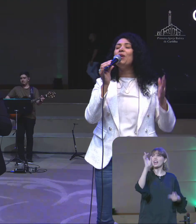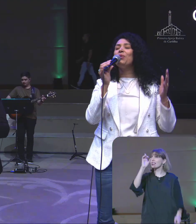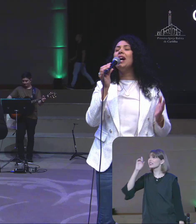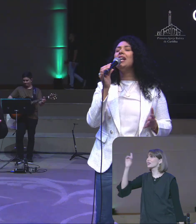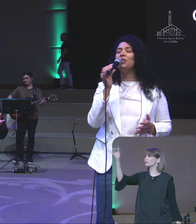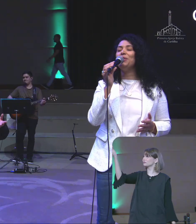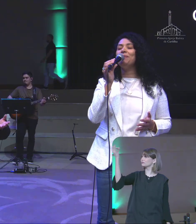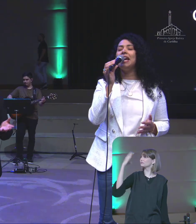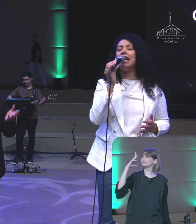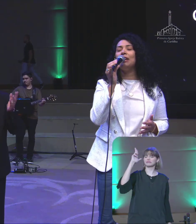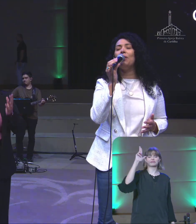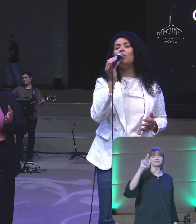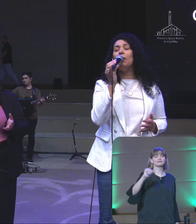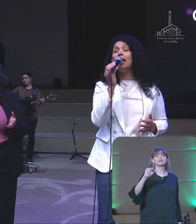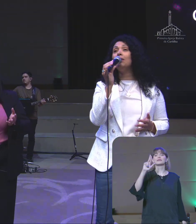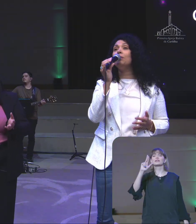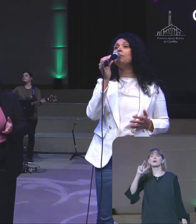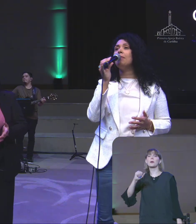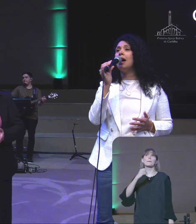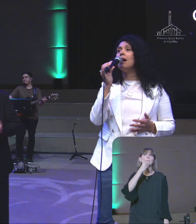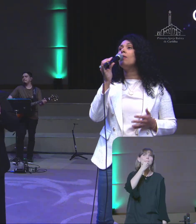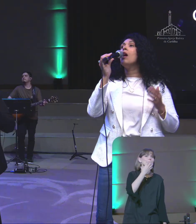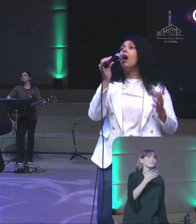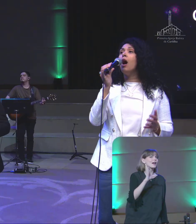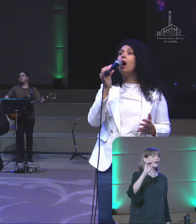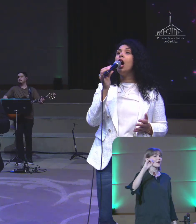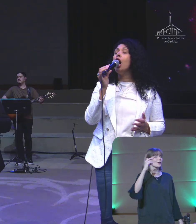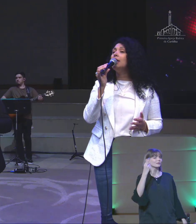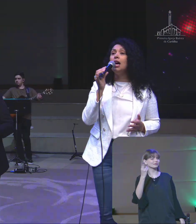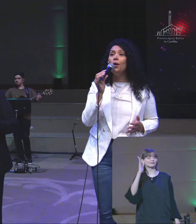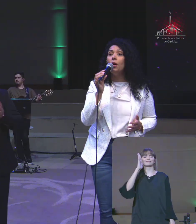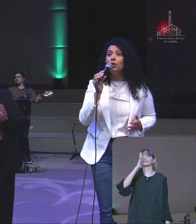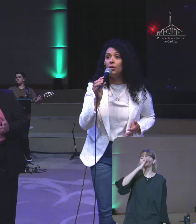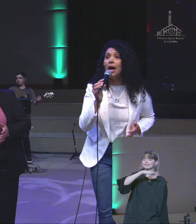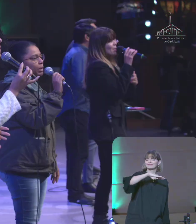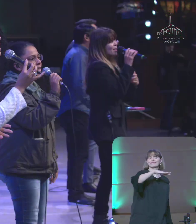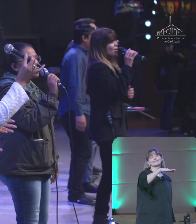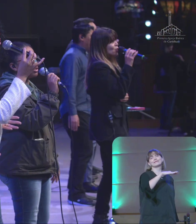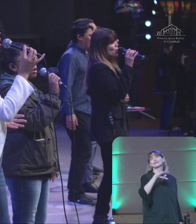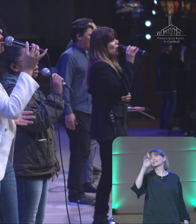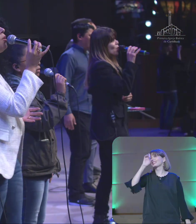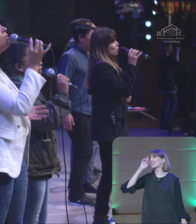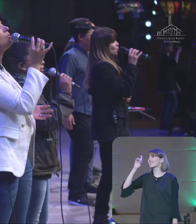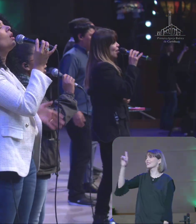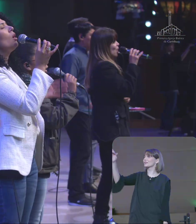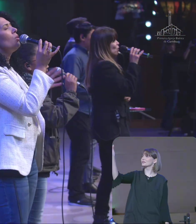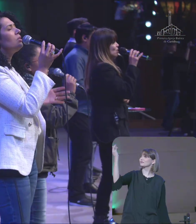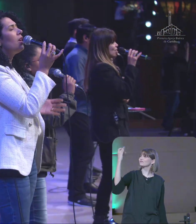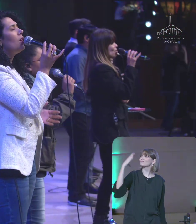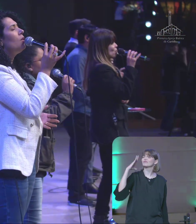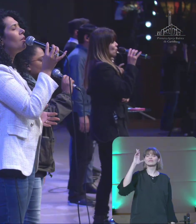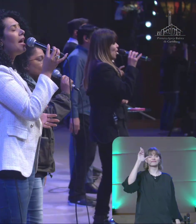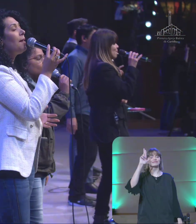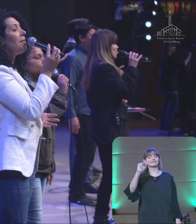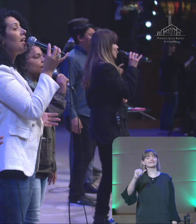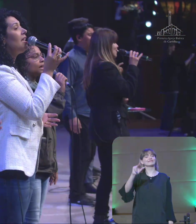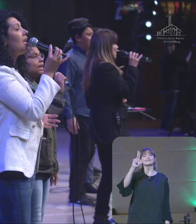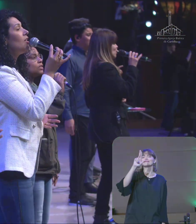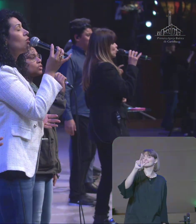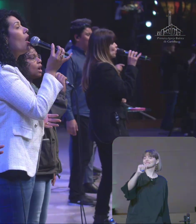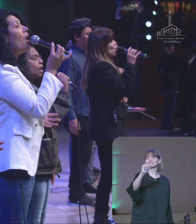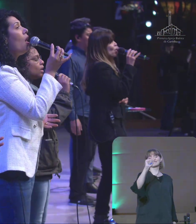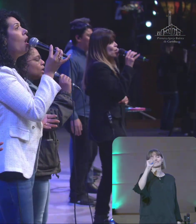deixou quando bem ou quando mal. Oh, não, nunca me deixou. O Senhor nunca